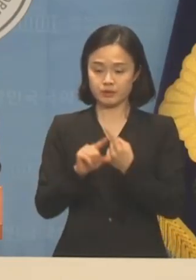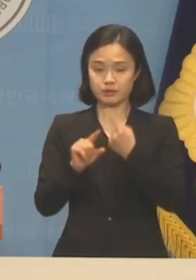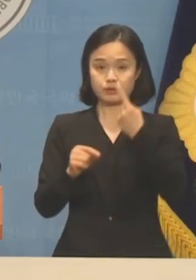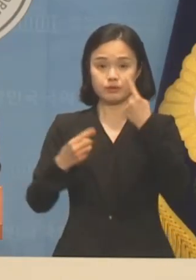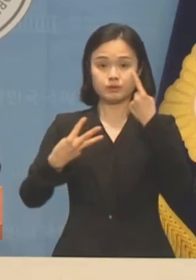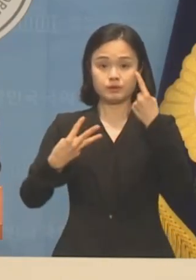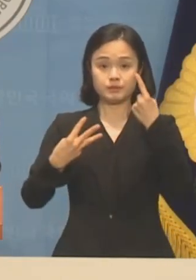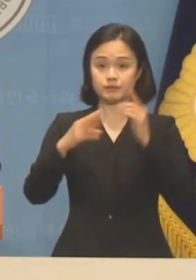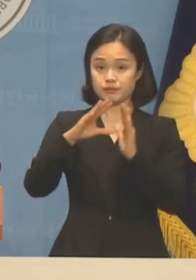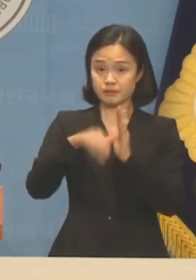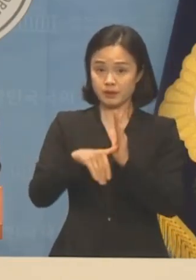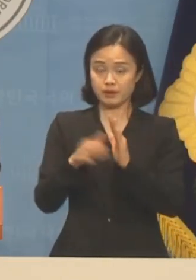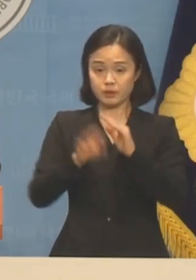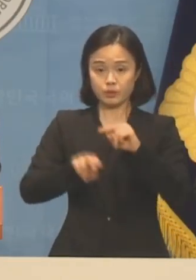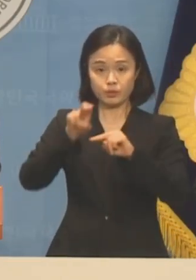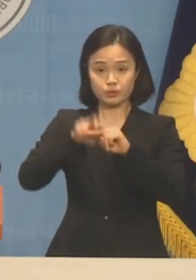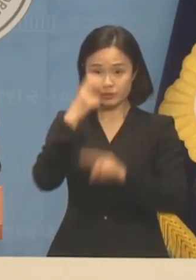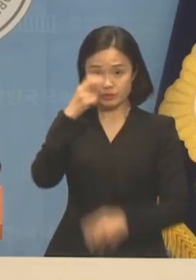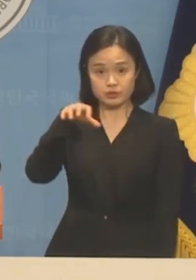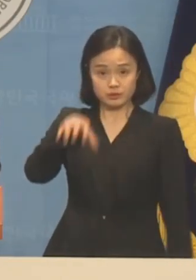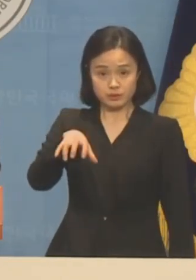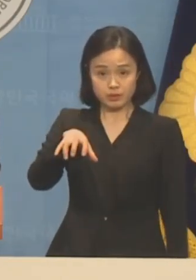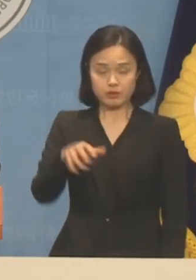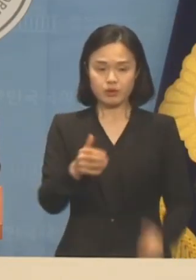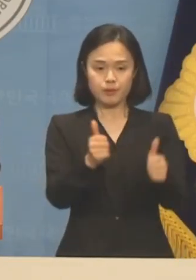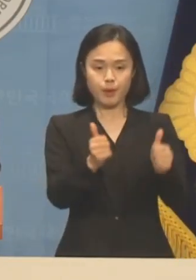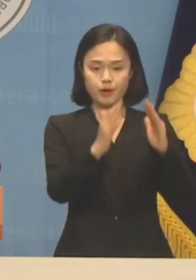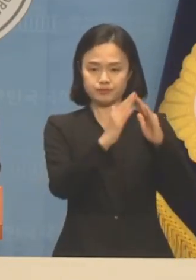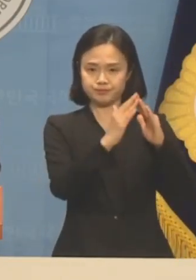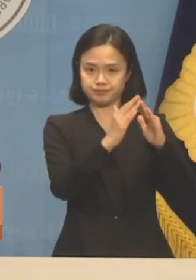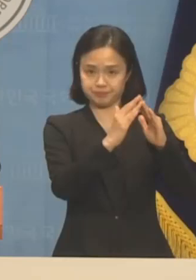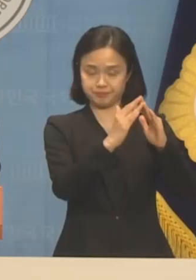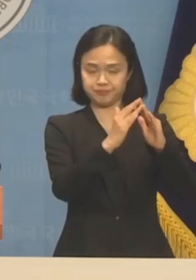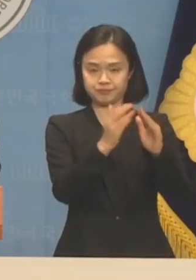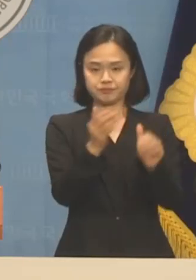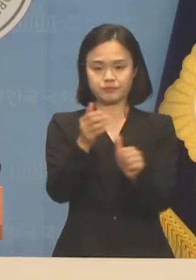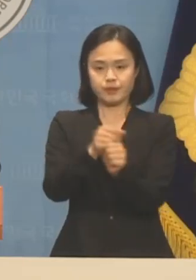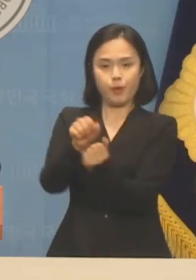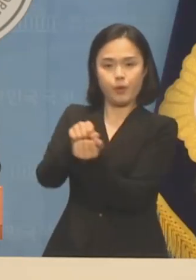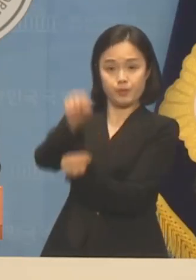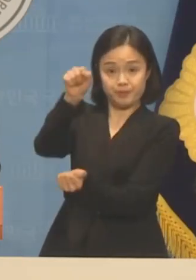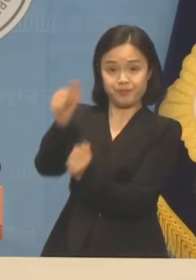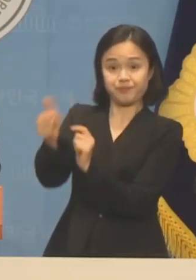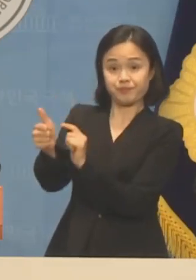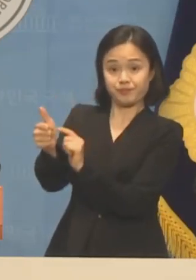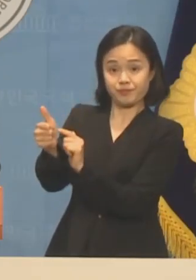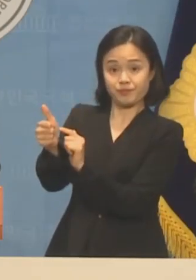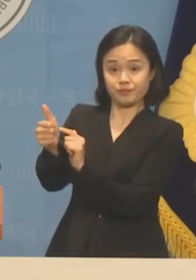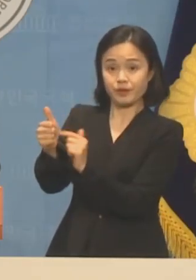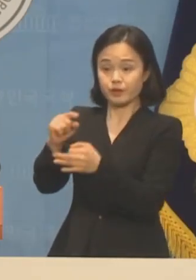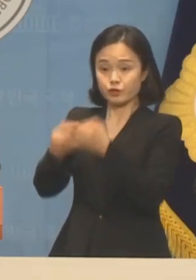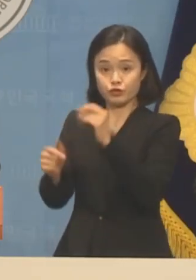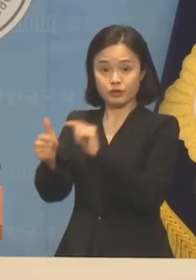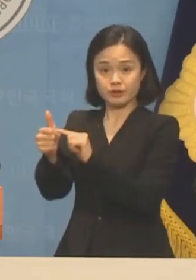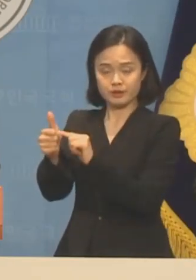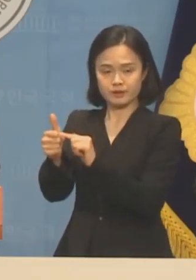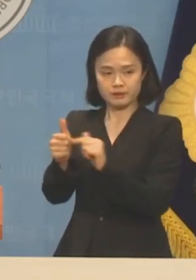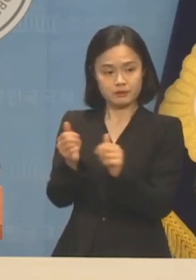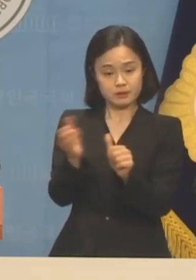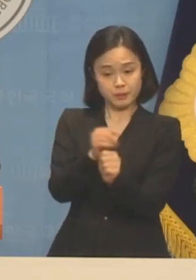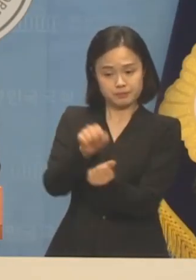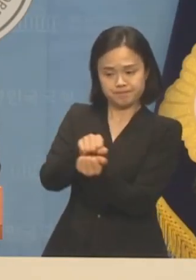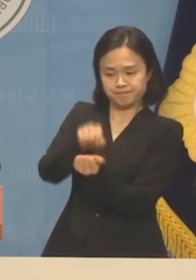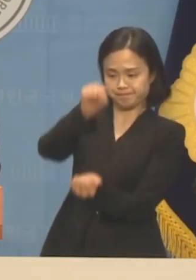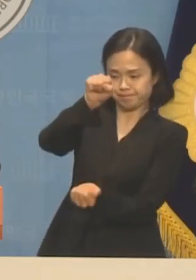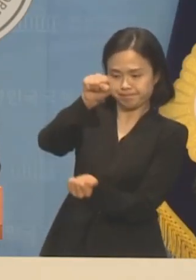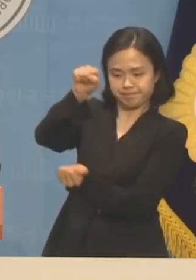법원이 발부한 체포영장에 의거 내란 속의 윤석열을 체포하기 위해 시도하였으나 이를